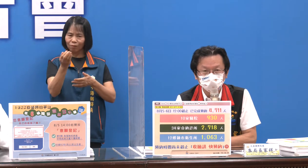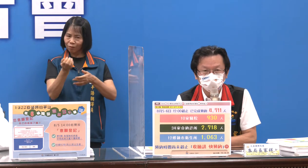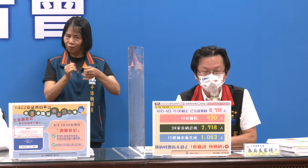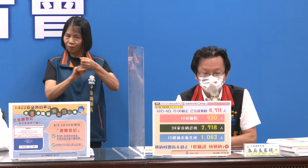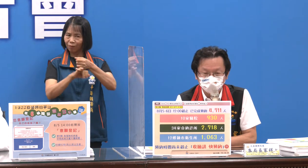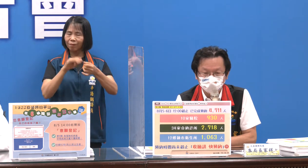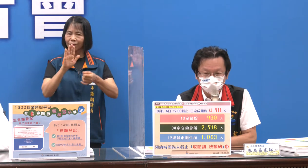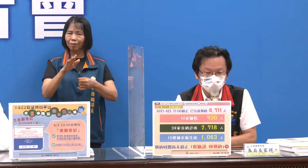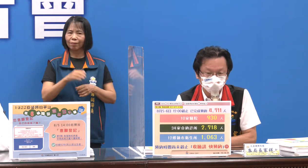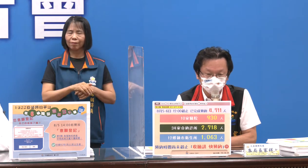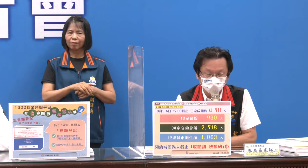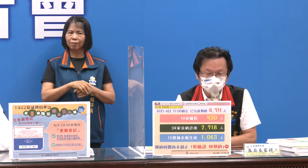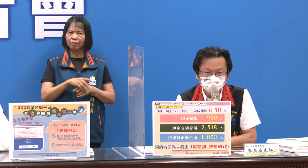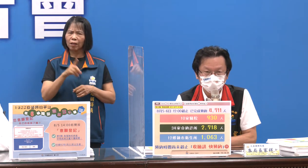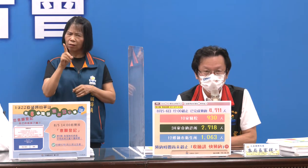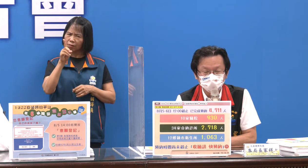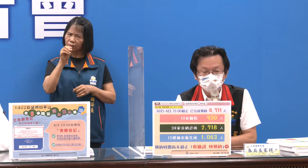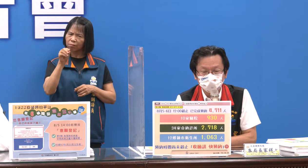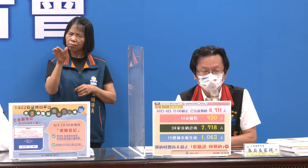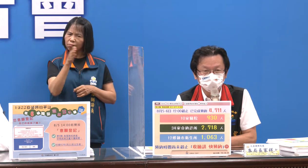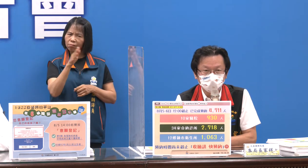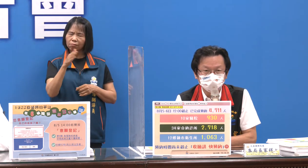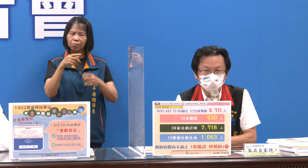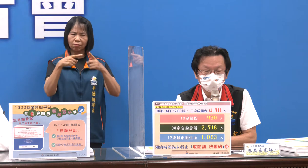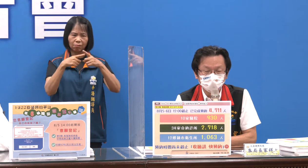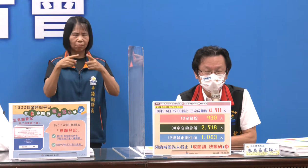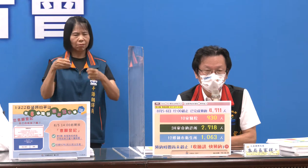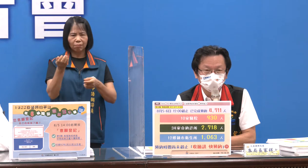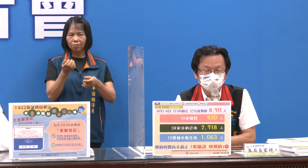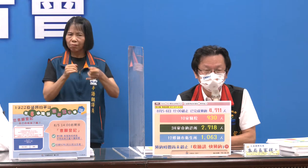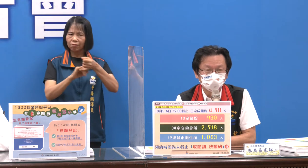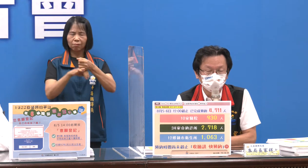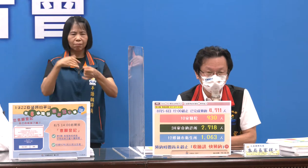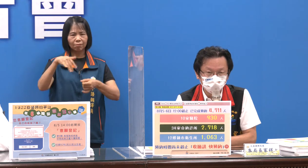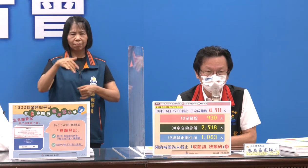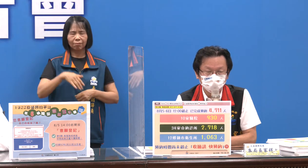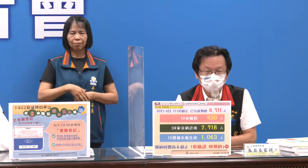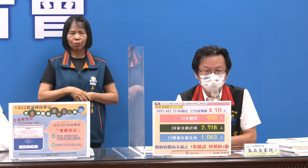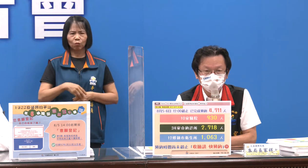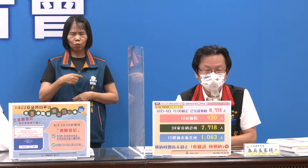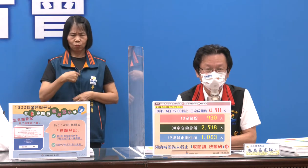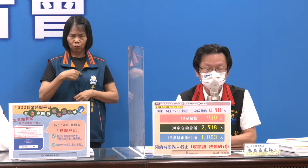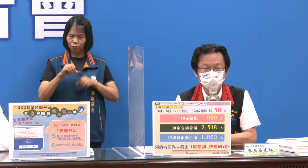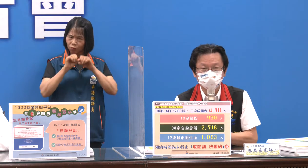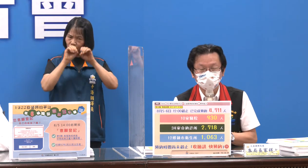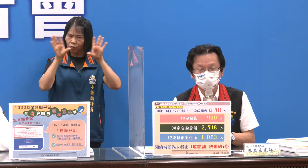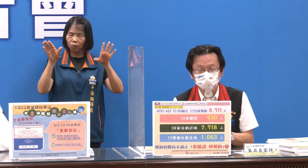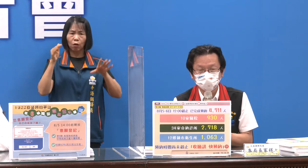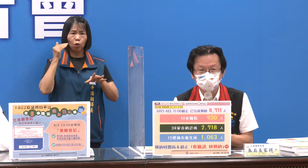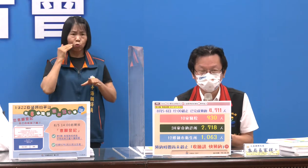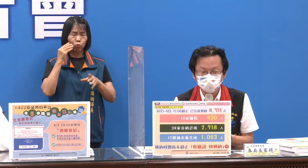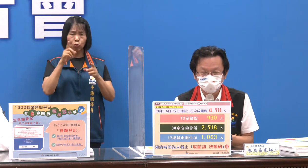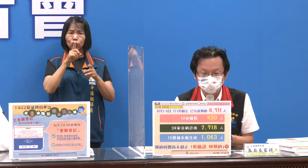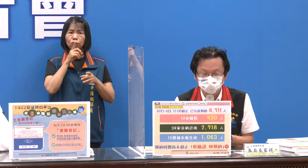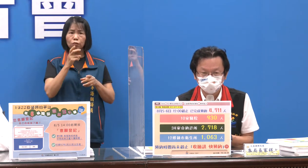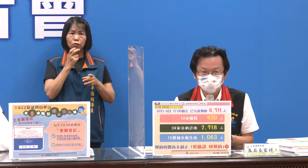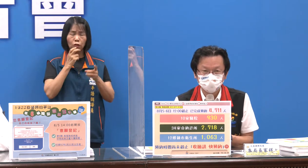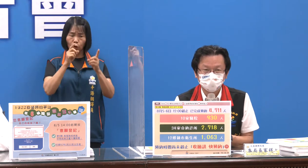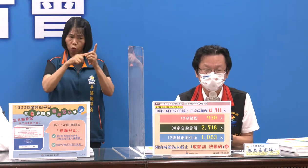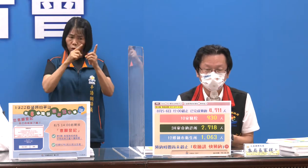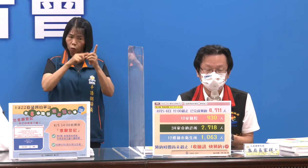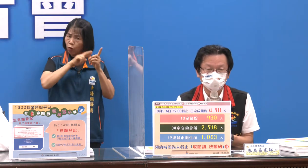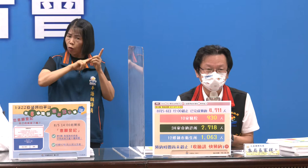近1000多人还没有预约。所以我们在这边郑重的呼吁，如果你已经收到中央通知的简